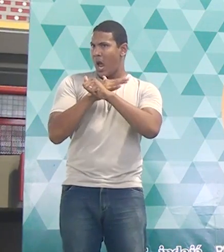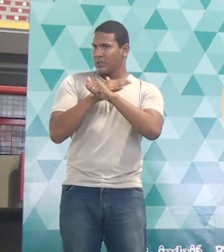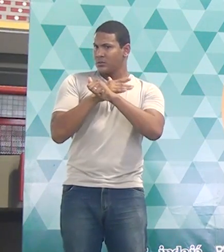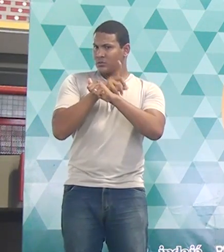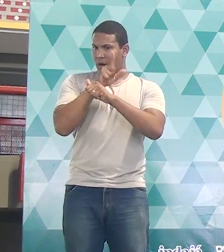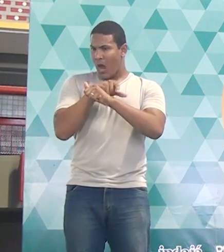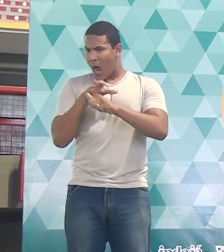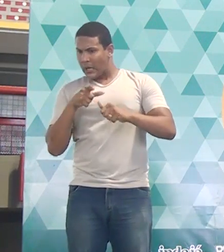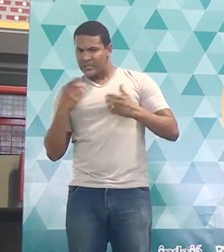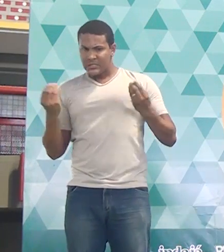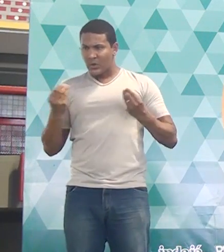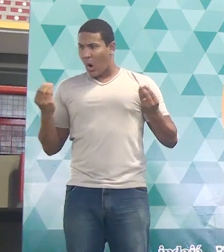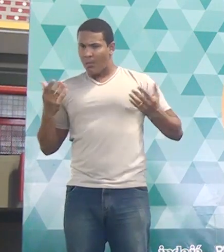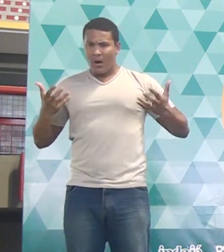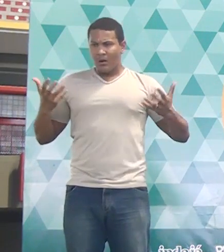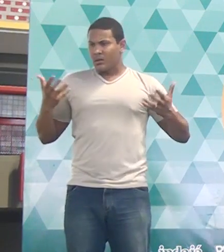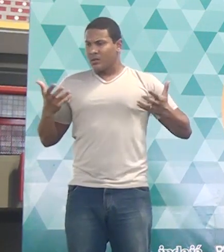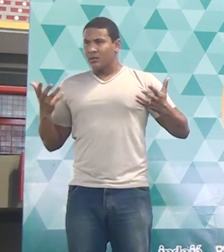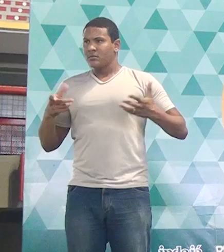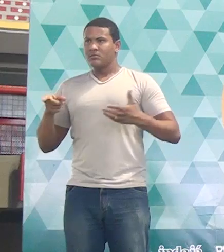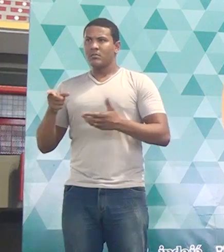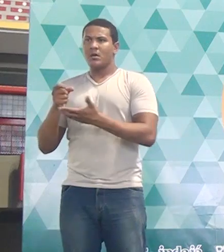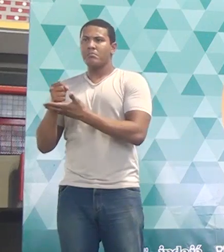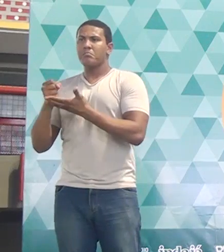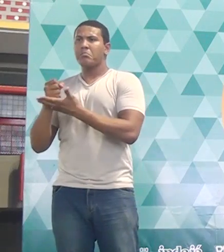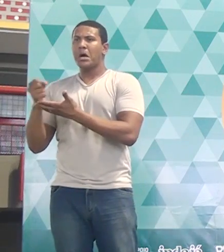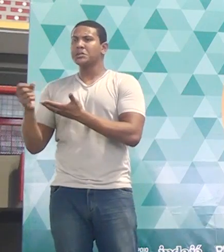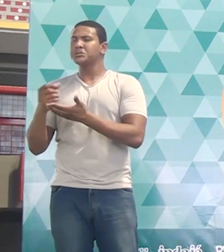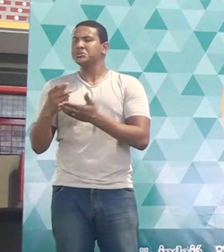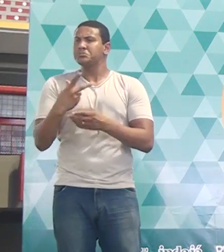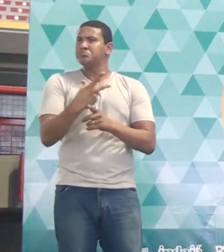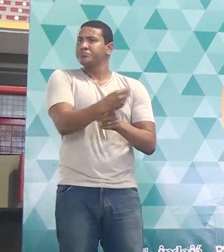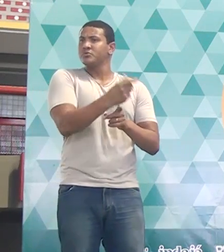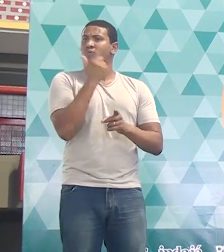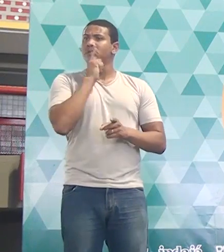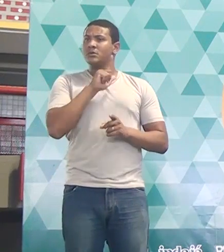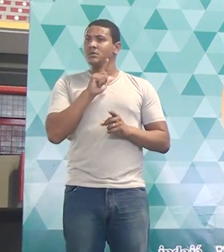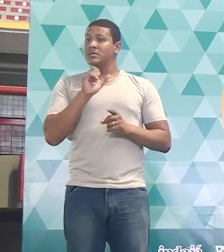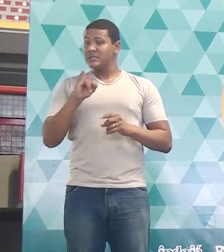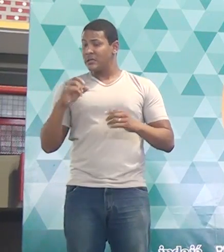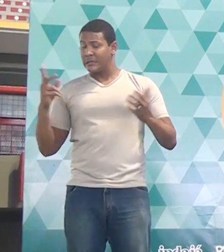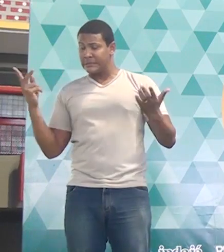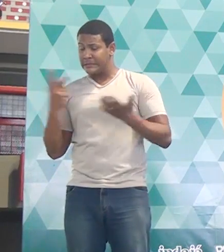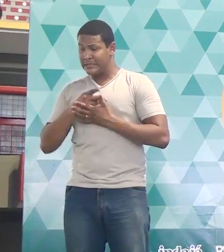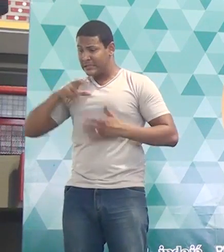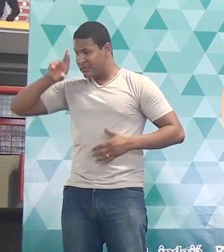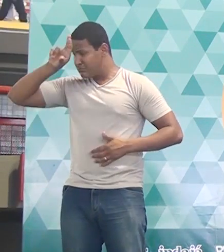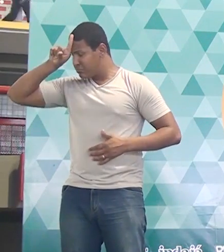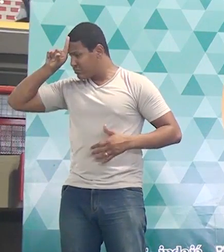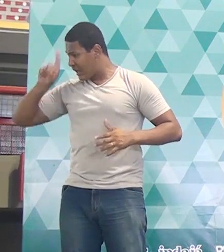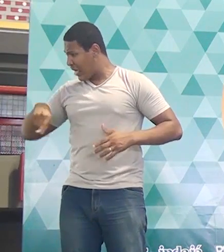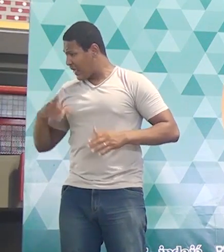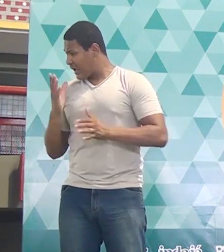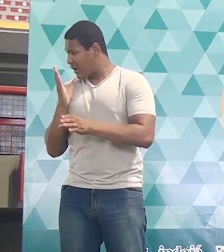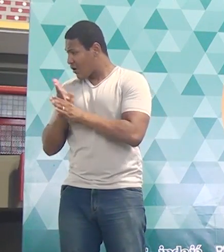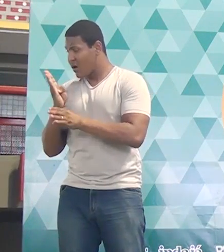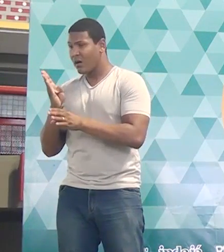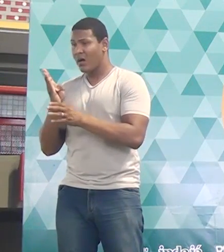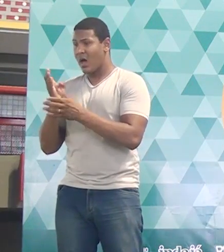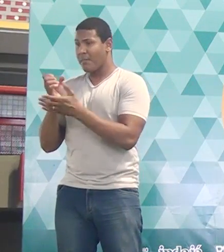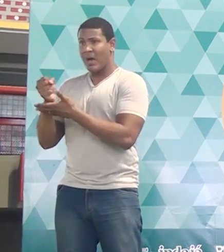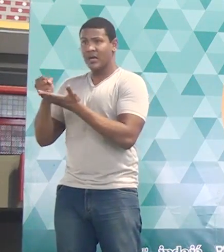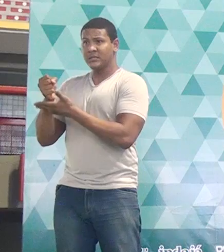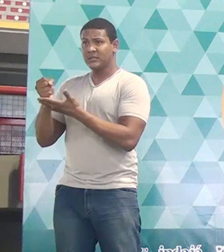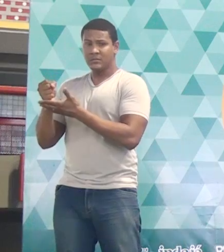base. Você tem um acidente causado por uma base, quer resolver o problema, aplique um ácido. Um anula